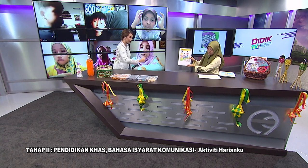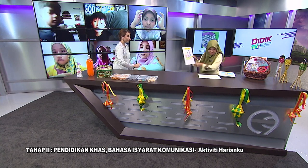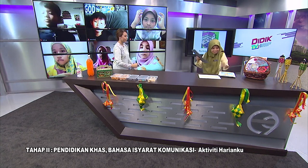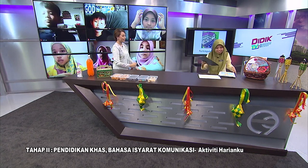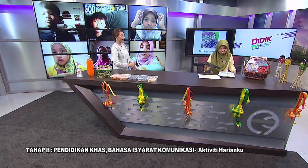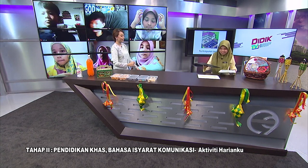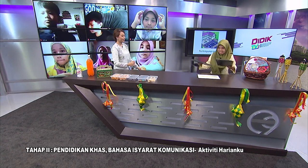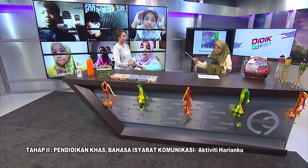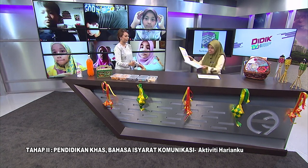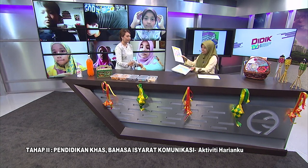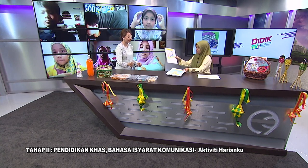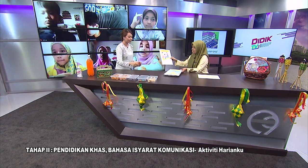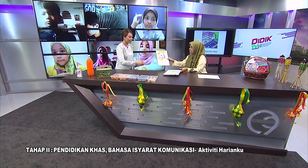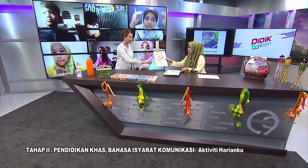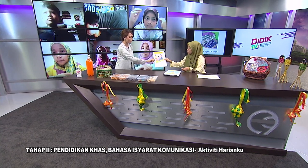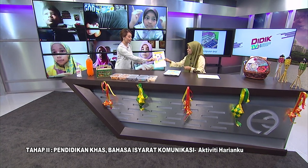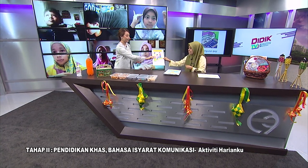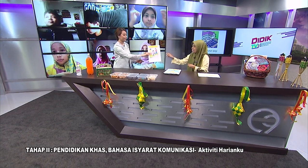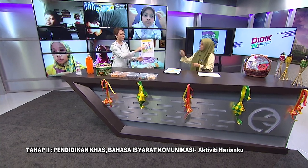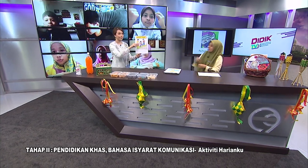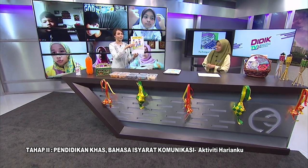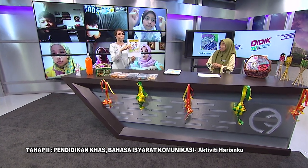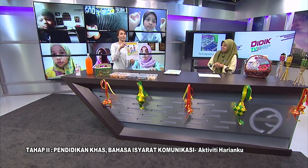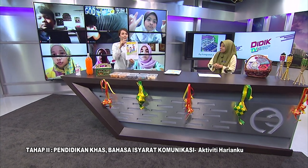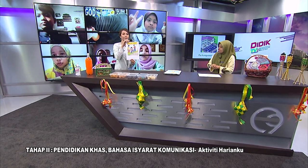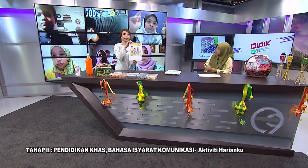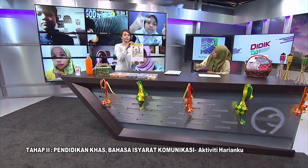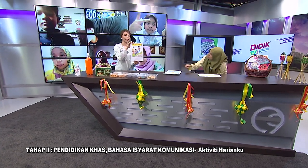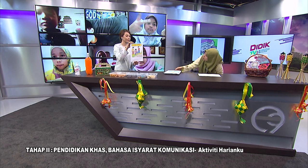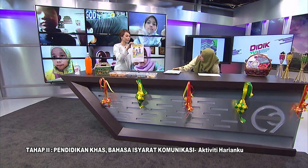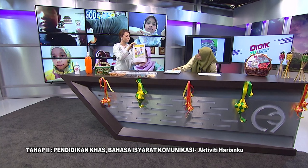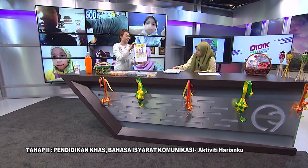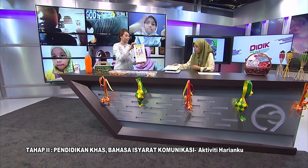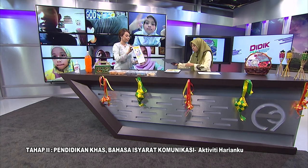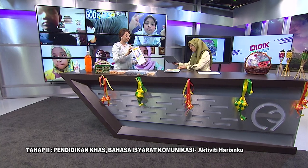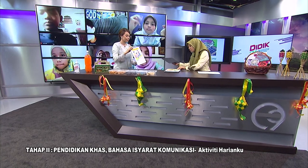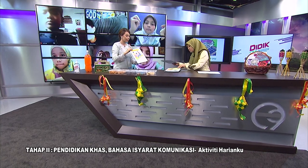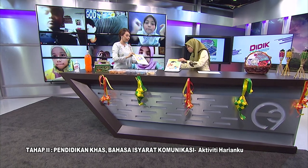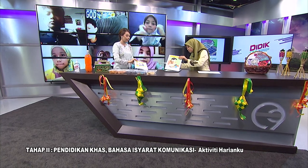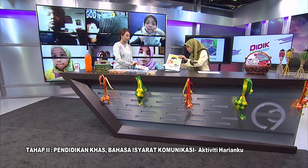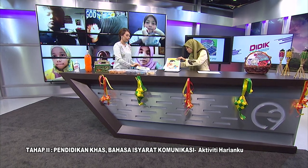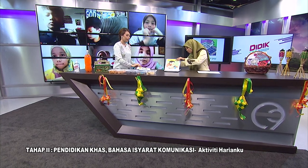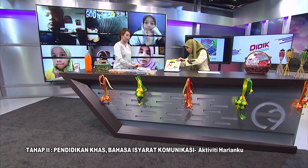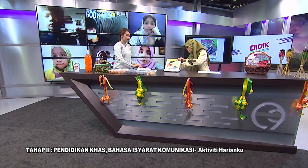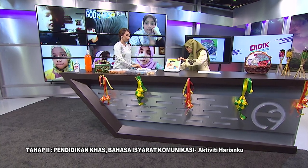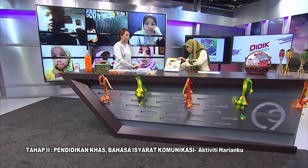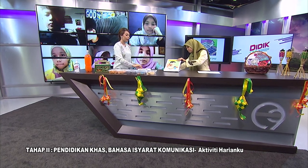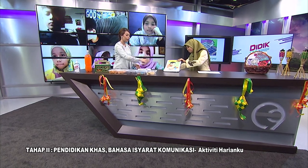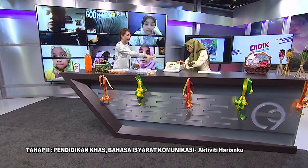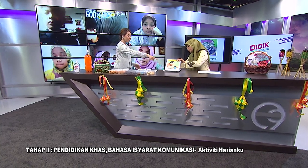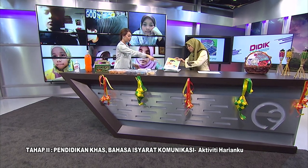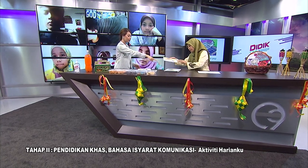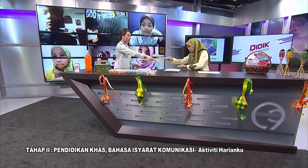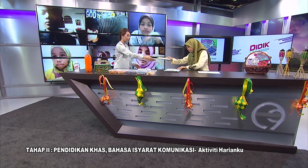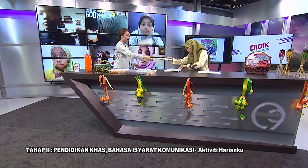saya ambilkan. Okey. Terima kasih. Alright. Okey. Sekejap, kita mula daripada tolong petang. Kita mula daripada 7 pagi dulu. 7 pagi